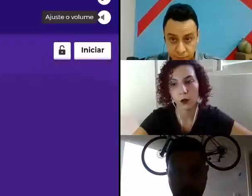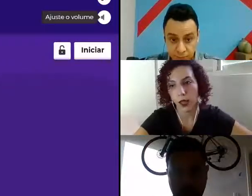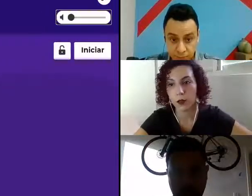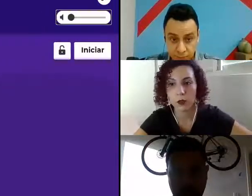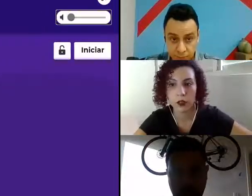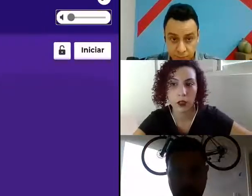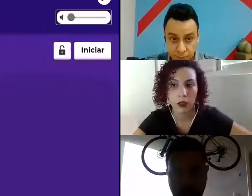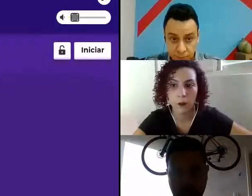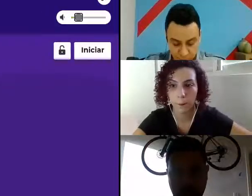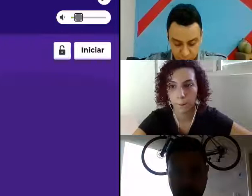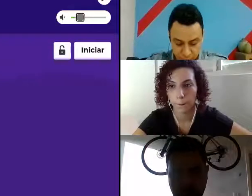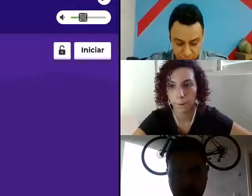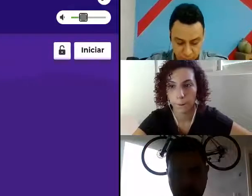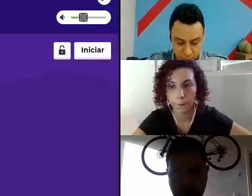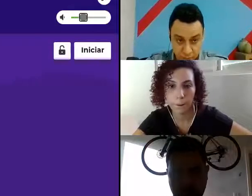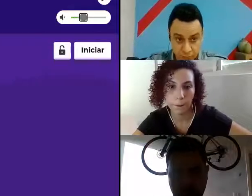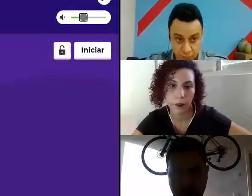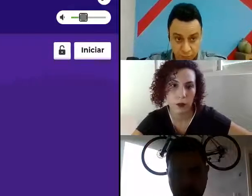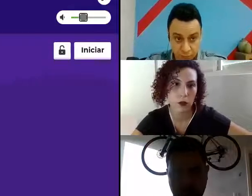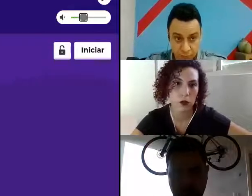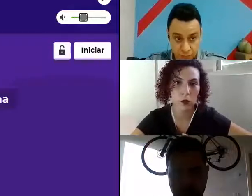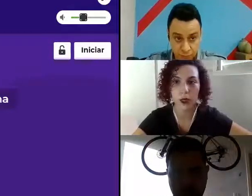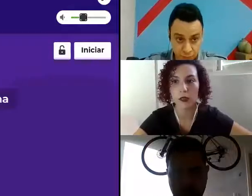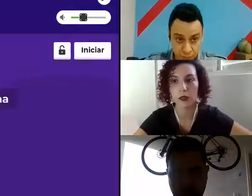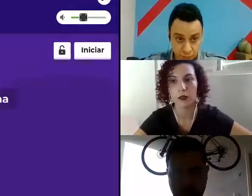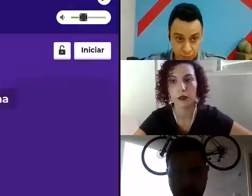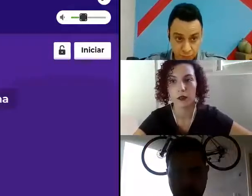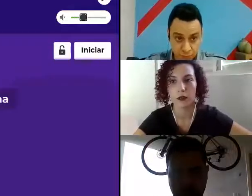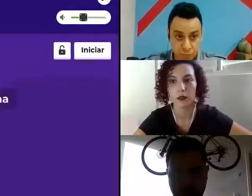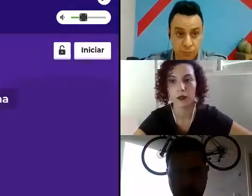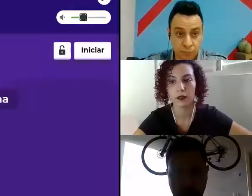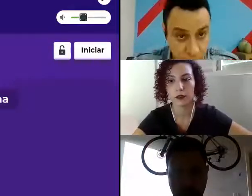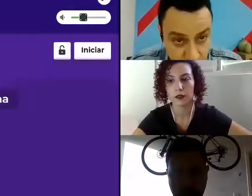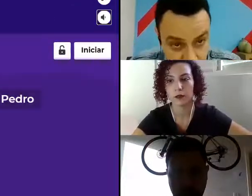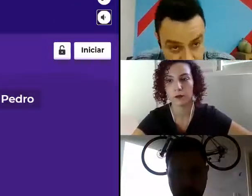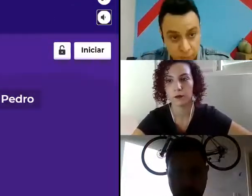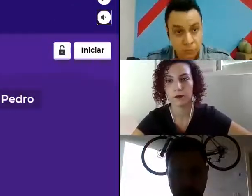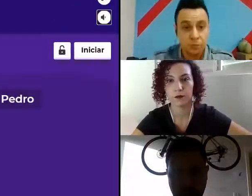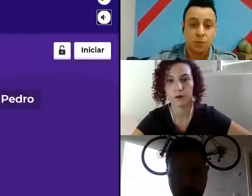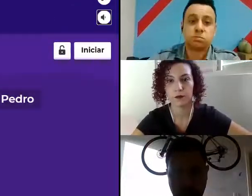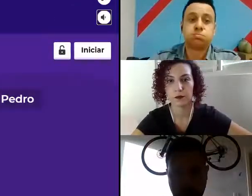Vou colocar aqui a musiquinha de suspense.